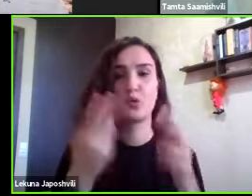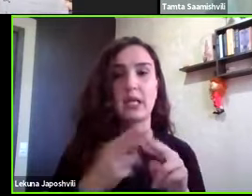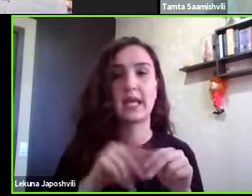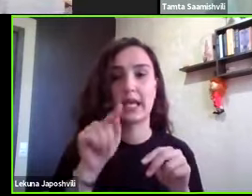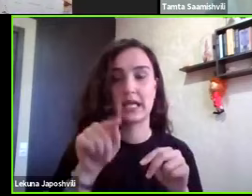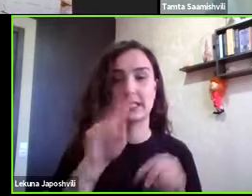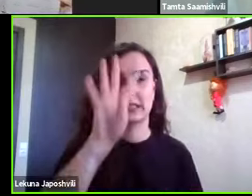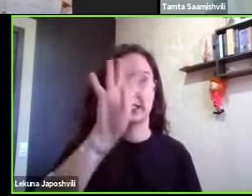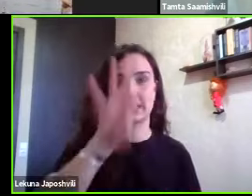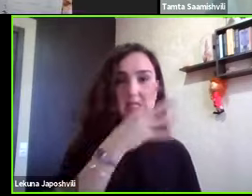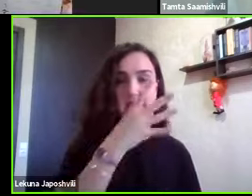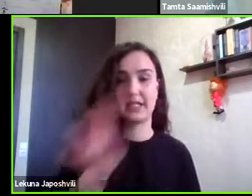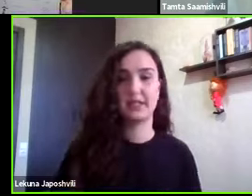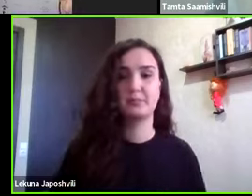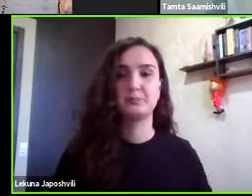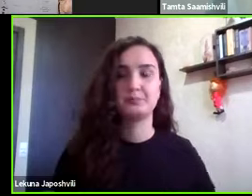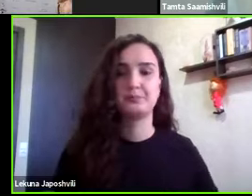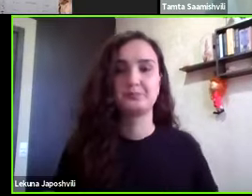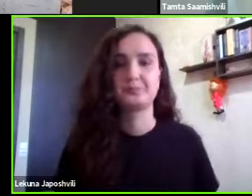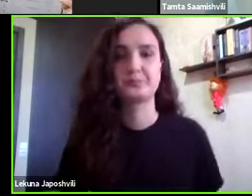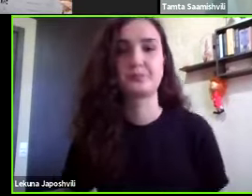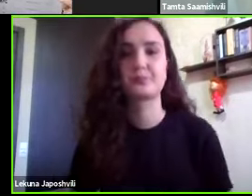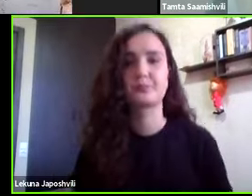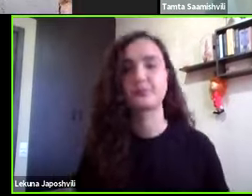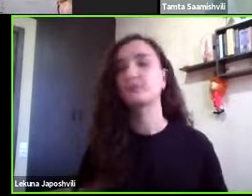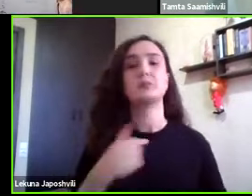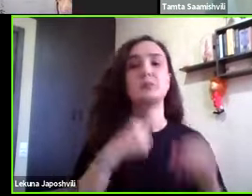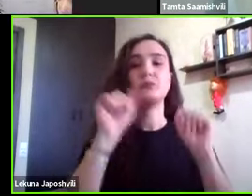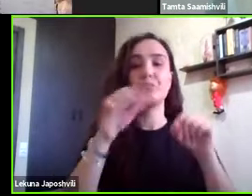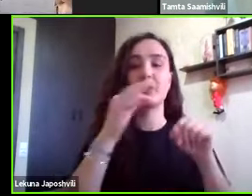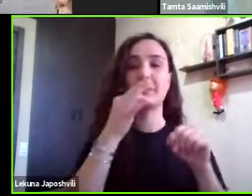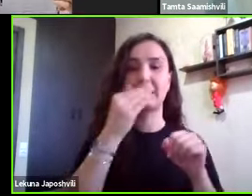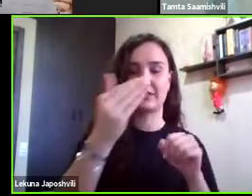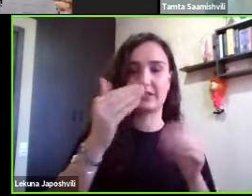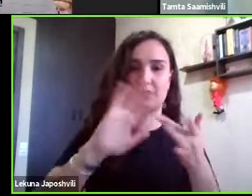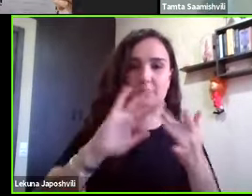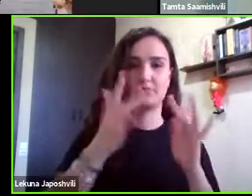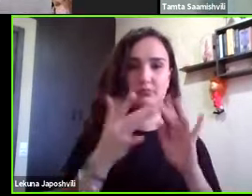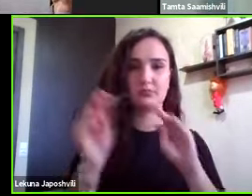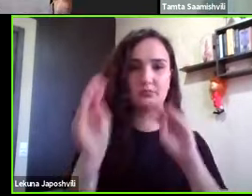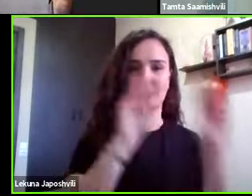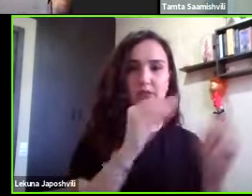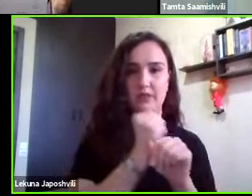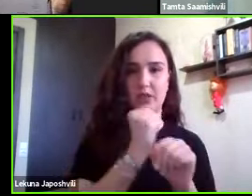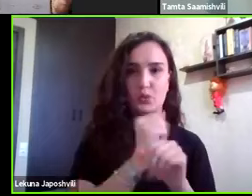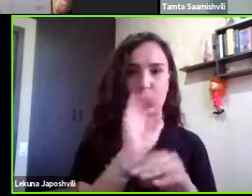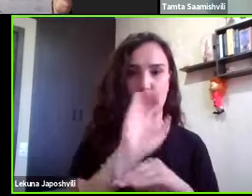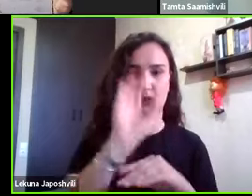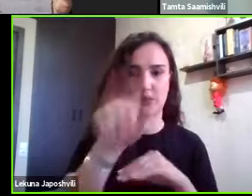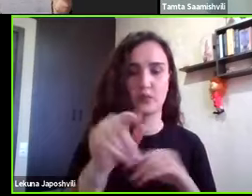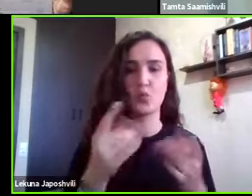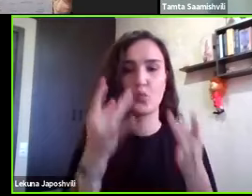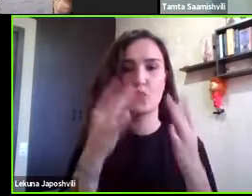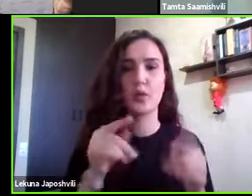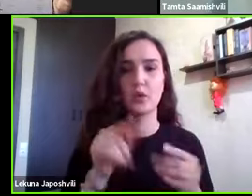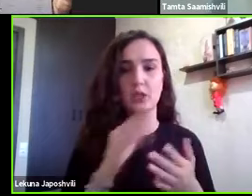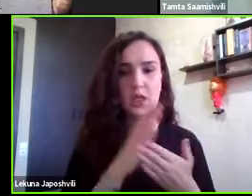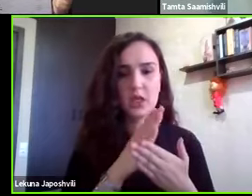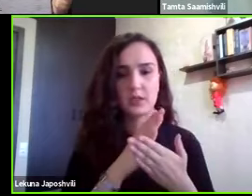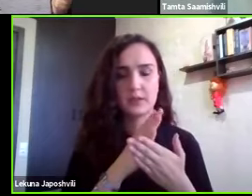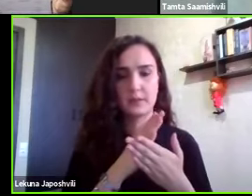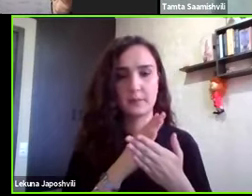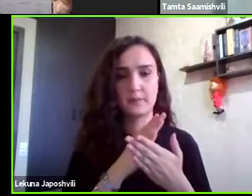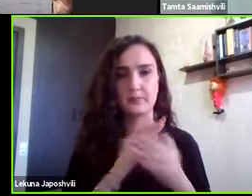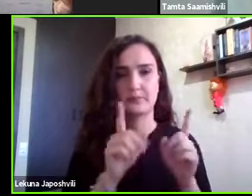ცხრილი სქემა შემიძლია მე თქვენ გვერდზე გადმოვაგზავნო. აქ უბრალოდ არის ესე